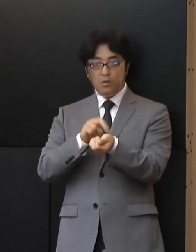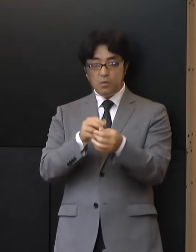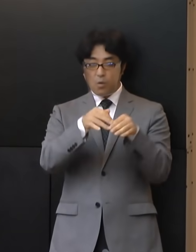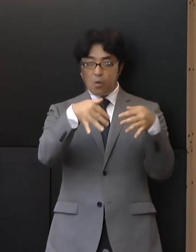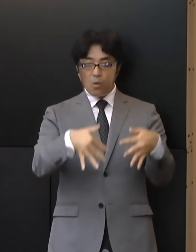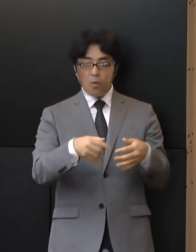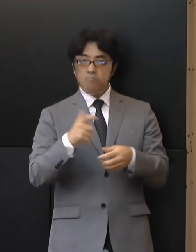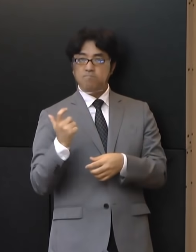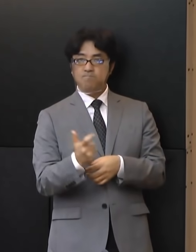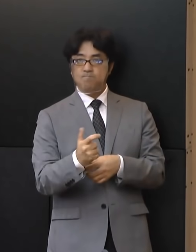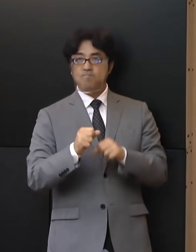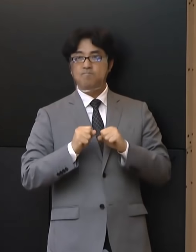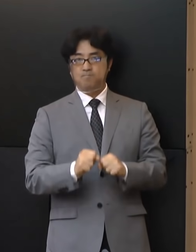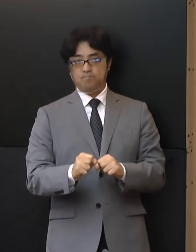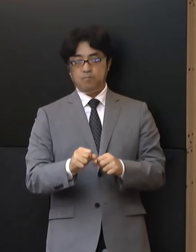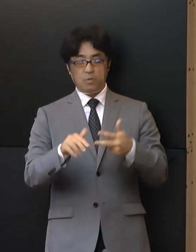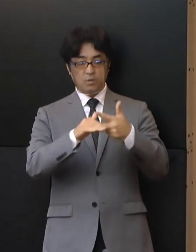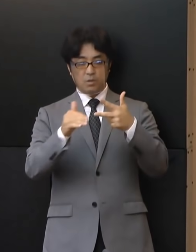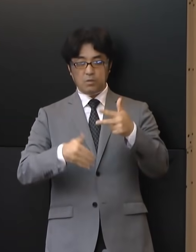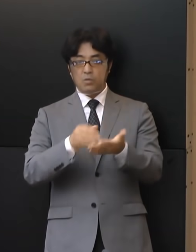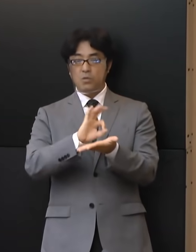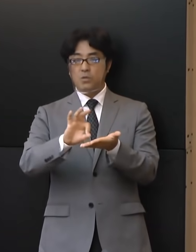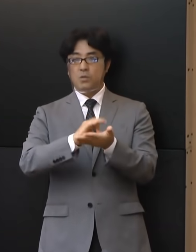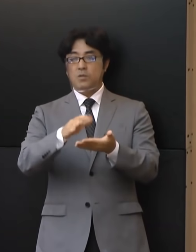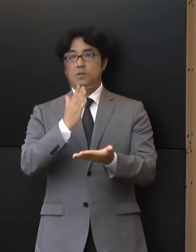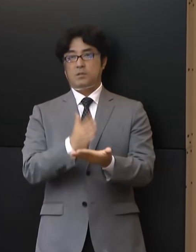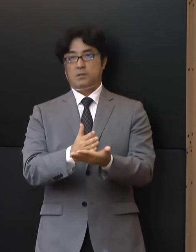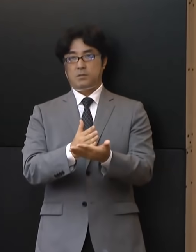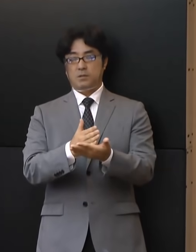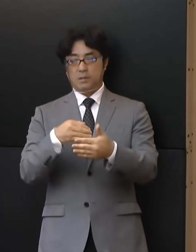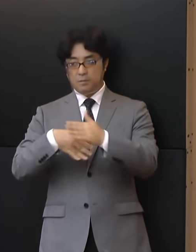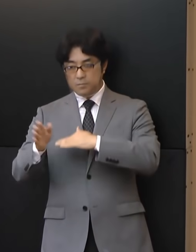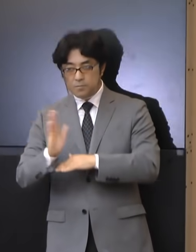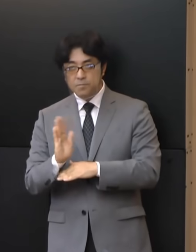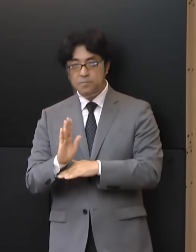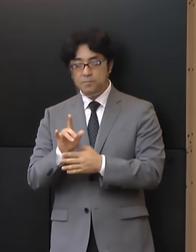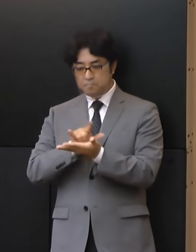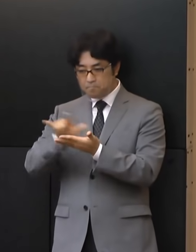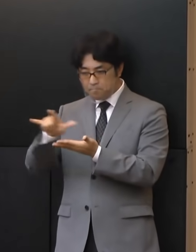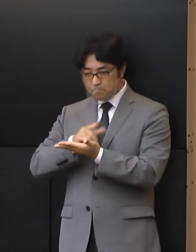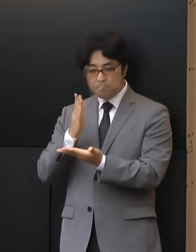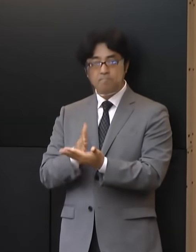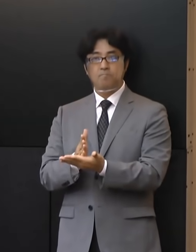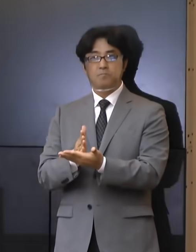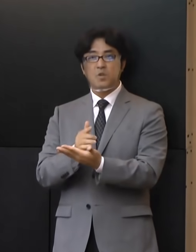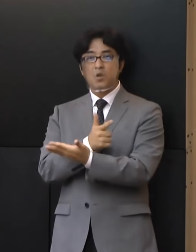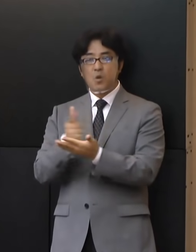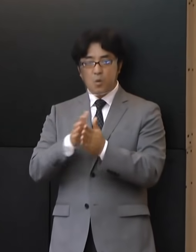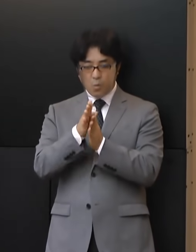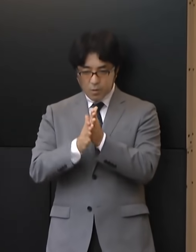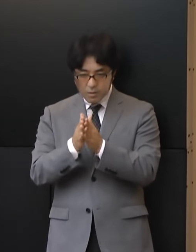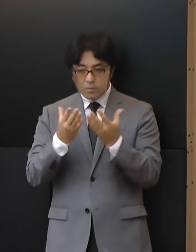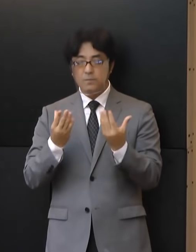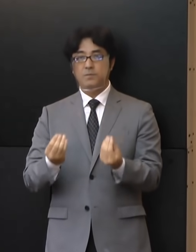に、施設の使用停止、外出や渡航の自粛の要請などを行ってまいりました